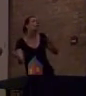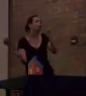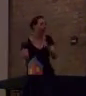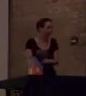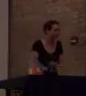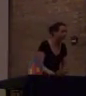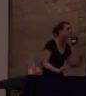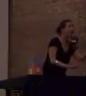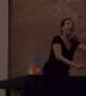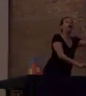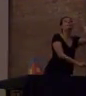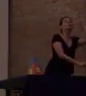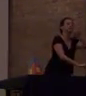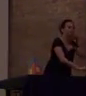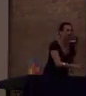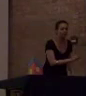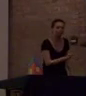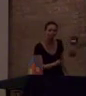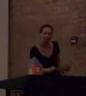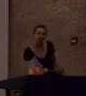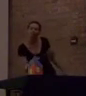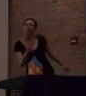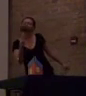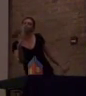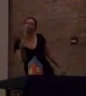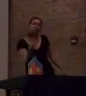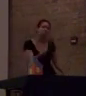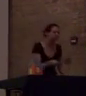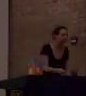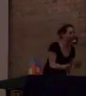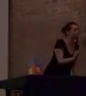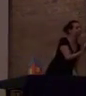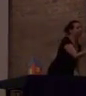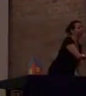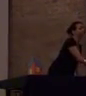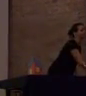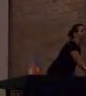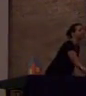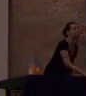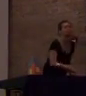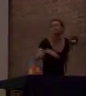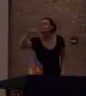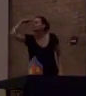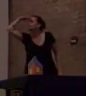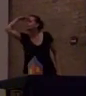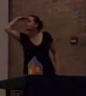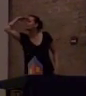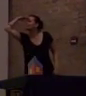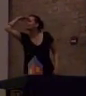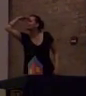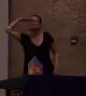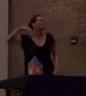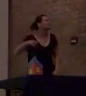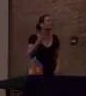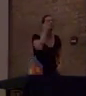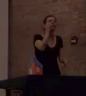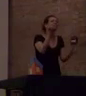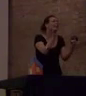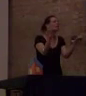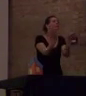Brincavam de bola, para lá e para cá. E no outro dia, e no outro, e no outro. Mas na Kátia sempre ficava